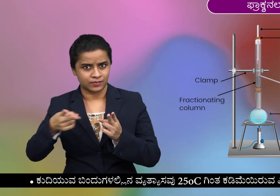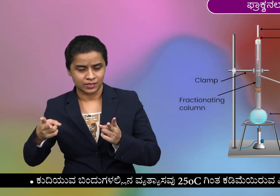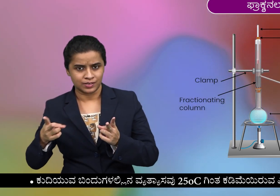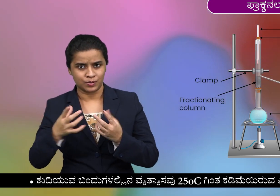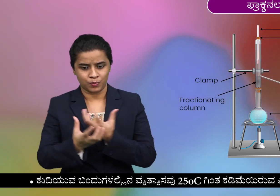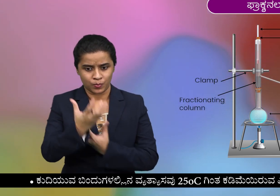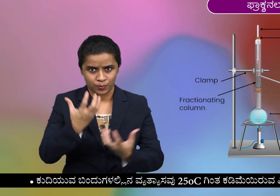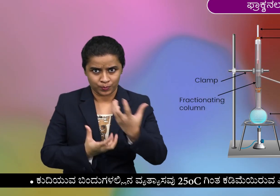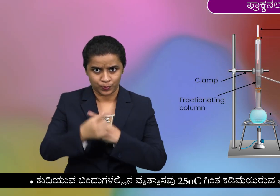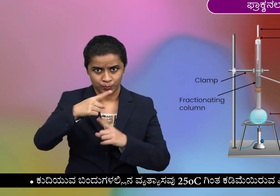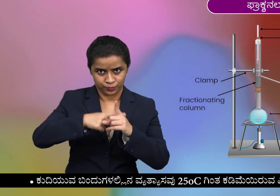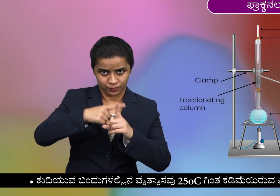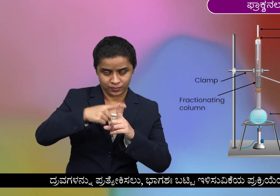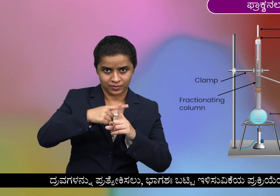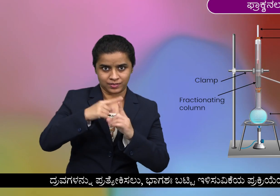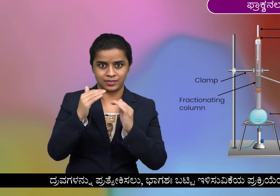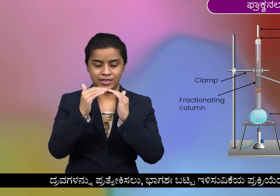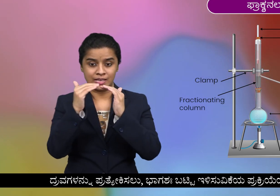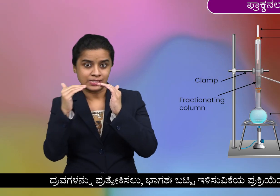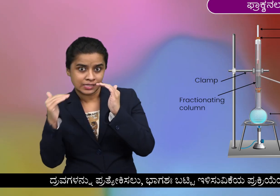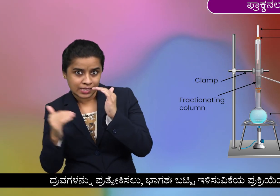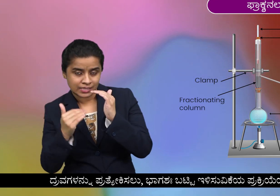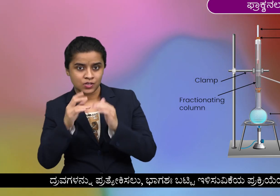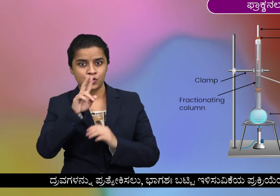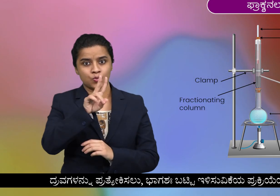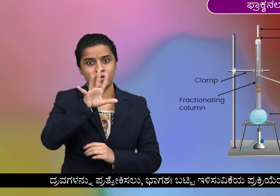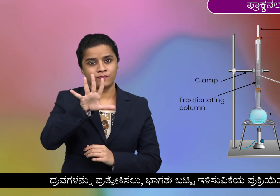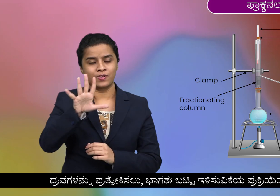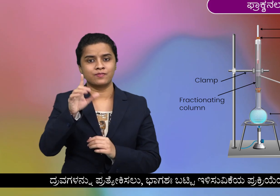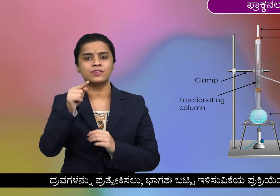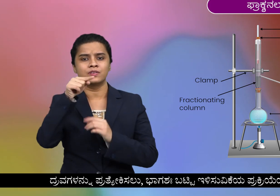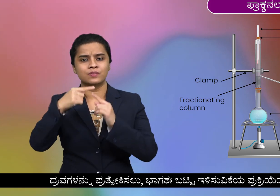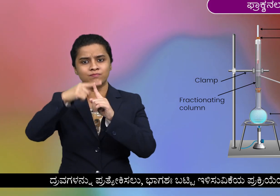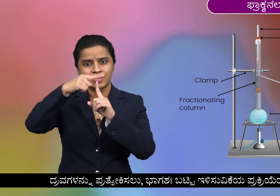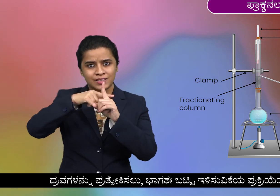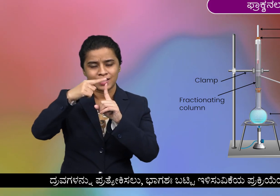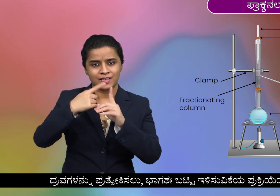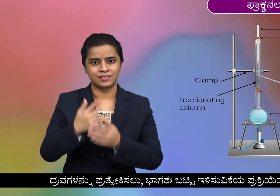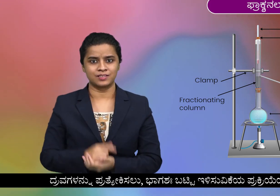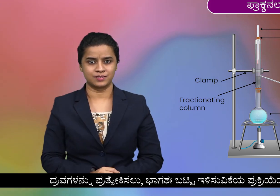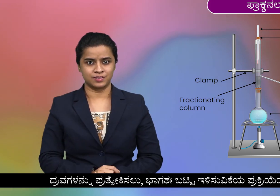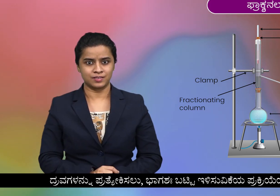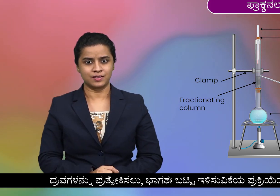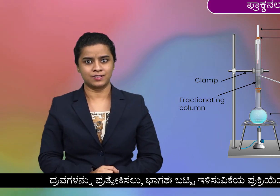ಅಥವಾ ಹೆಚ್ಚು ಮಿಶ್ರಿತ ದ್ರವಗಳನ್ನು ಪ್ರತ್ಯೇಕಿಸಲು ಭಾಗಶಃ ಬಟ್ಟಿ ಇಳಿಸುವಿಕೆಯ ಪ್ರಕ್ರಿಯೆಯನ್ನು